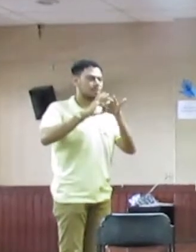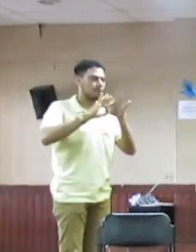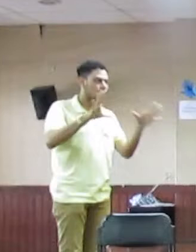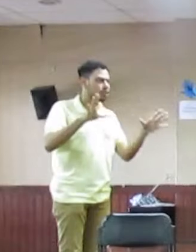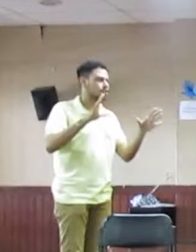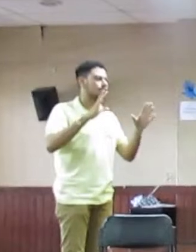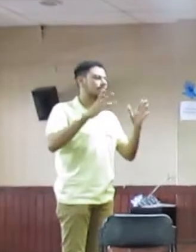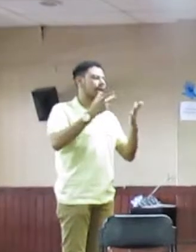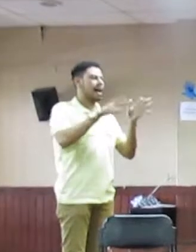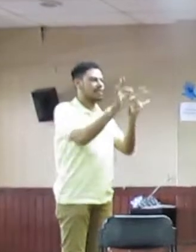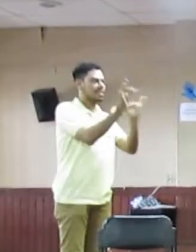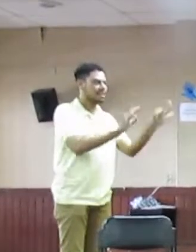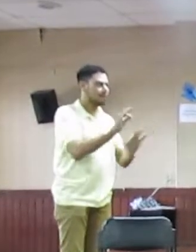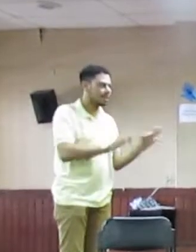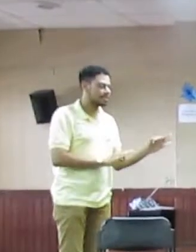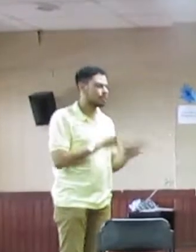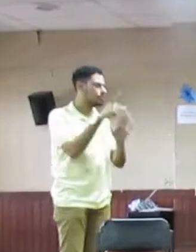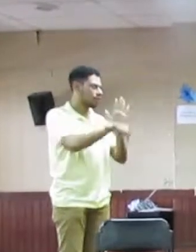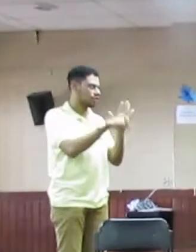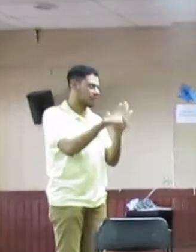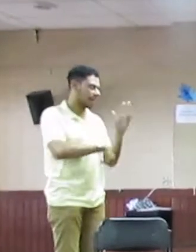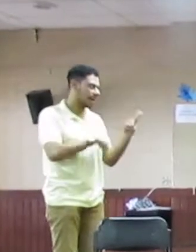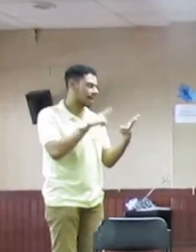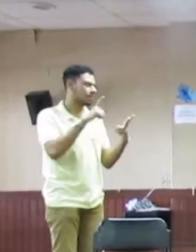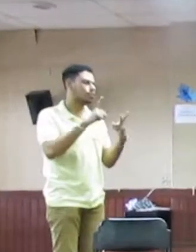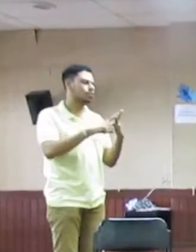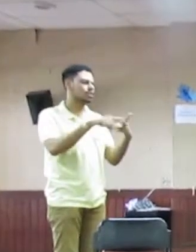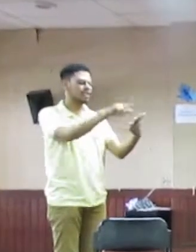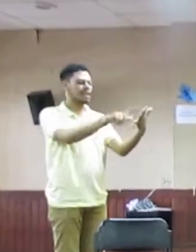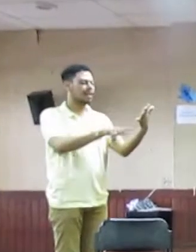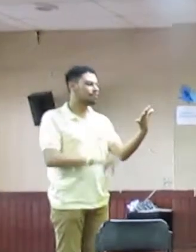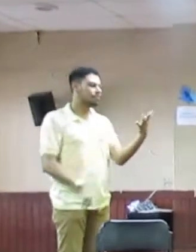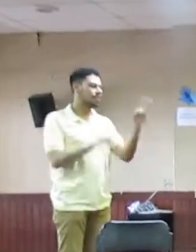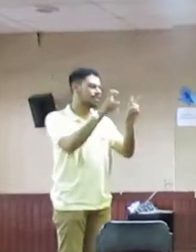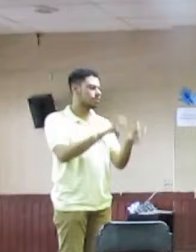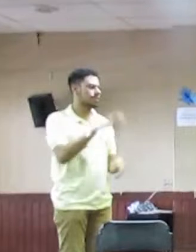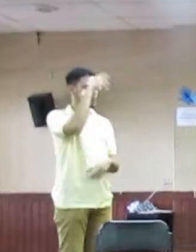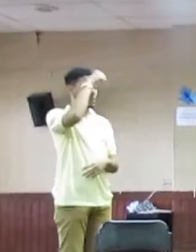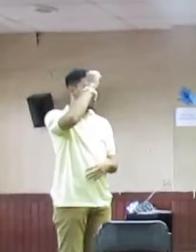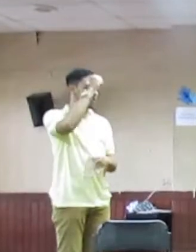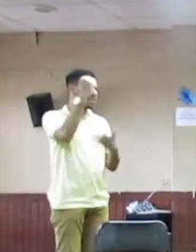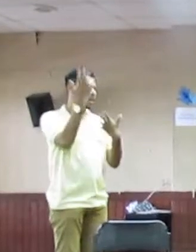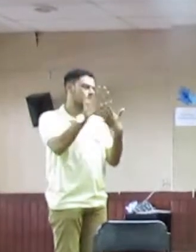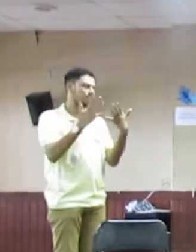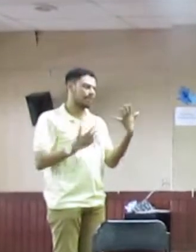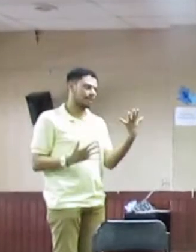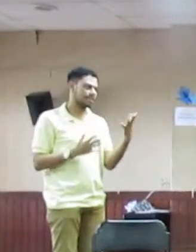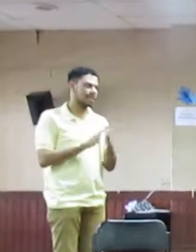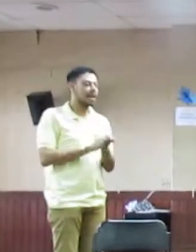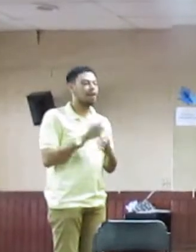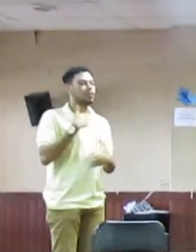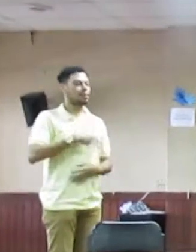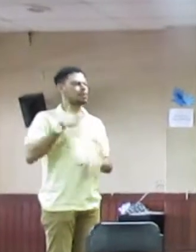estiveram dispostos a fazer elaboração de projetos, enfim, diversas coisas para poder aprender a língua de